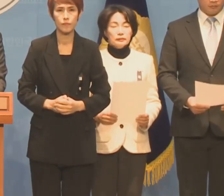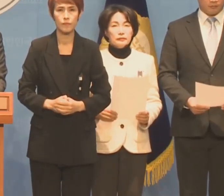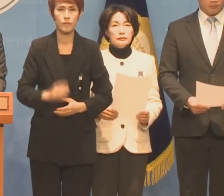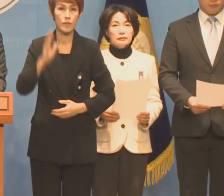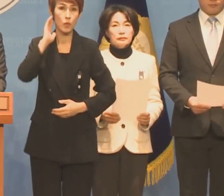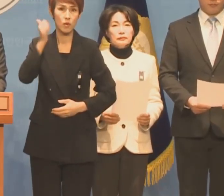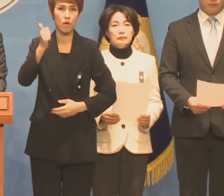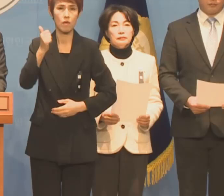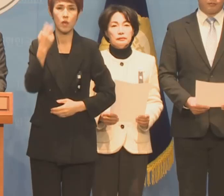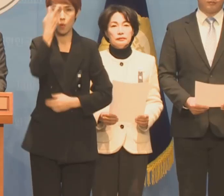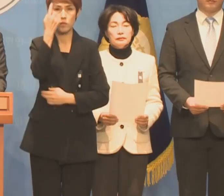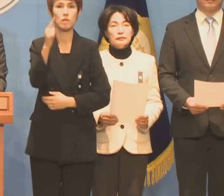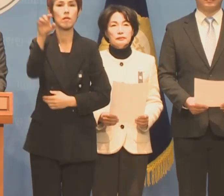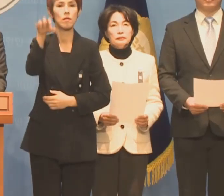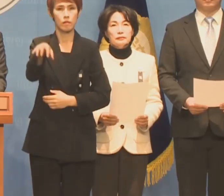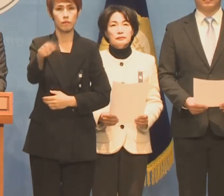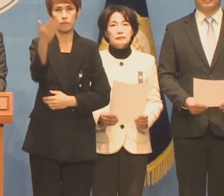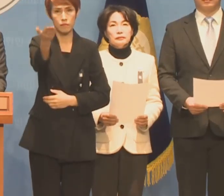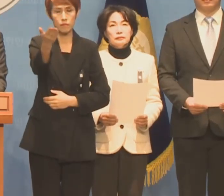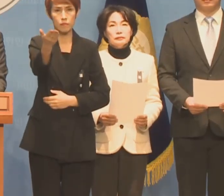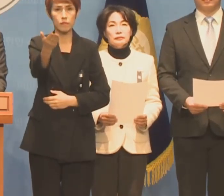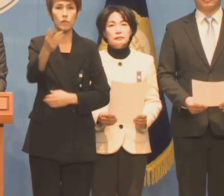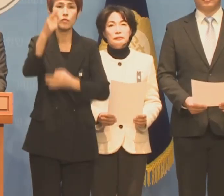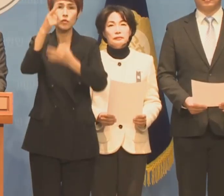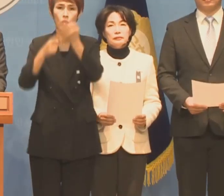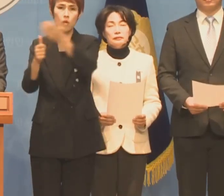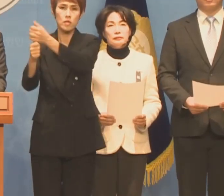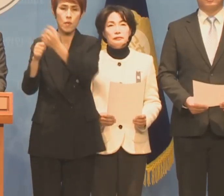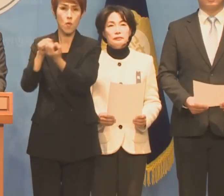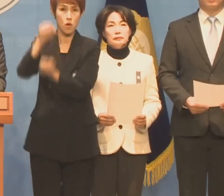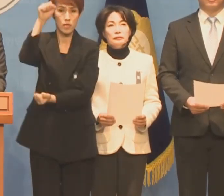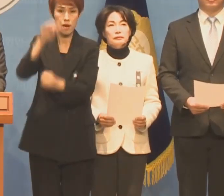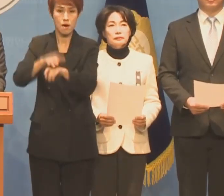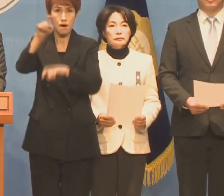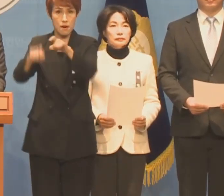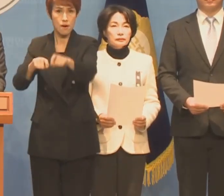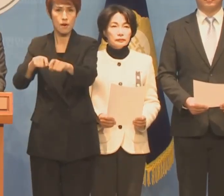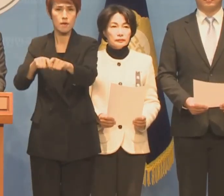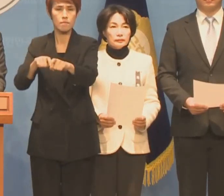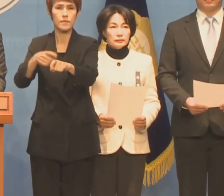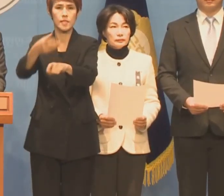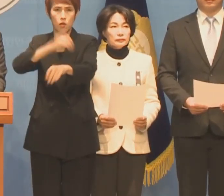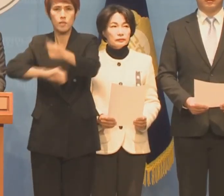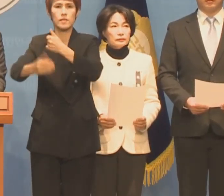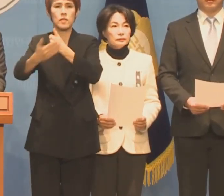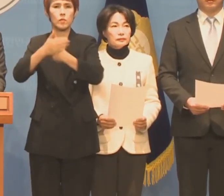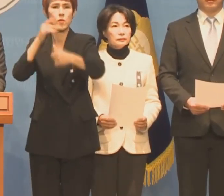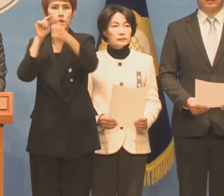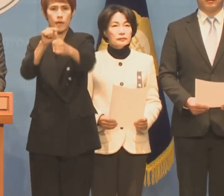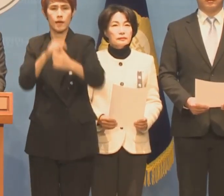대통령 경호처는 윤석열 체포영장 집행에 적극 협조하라.